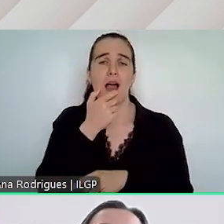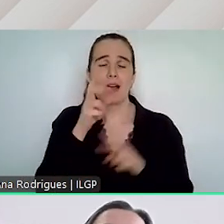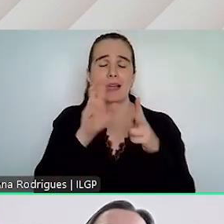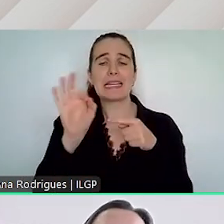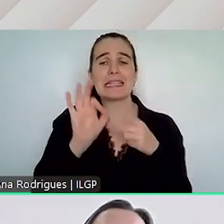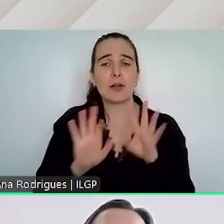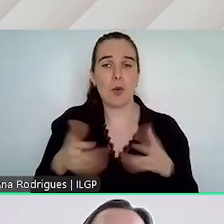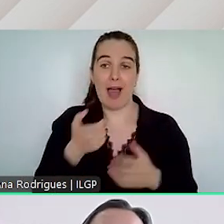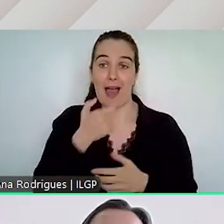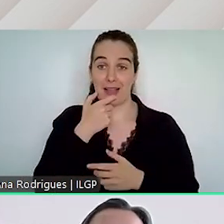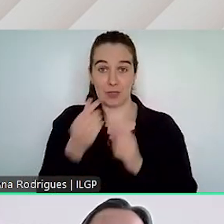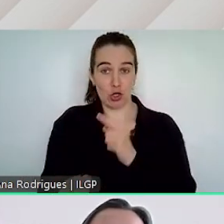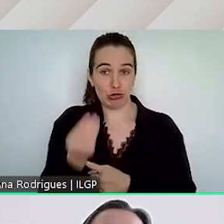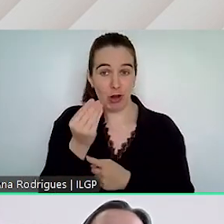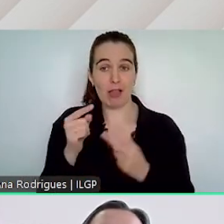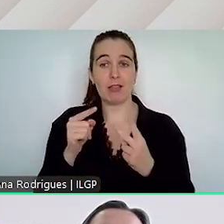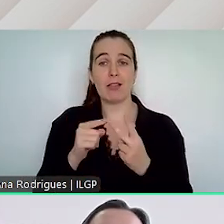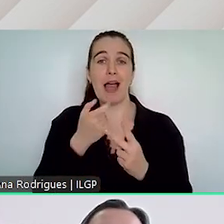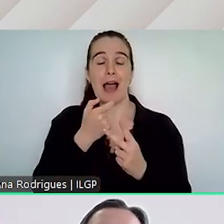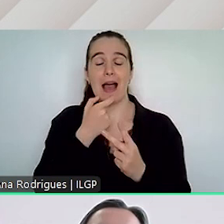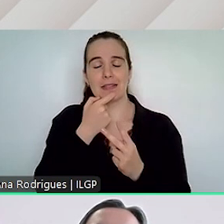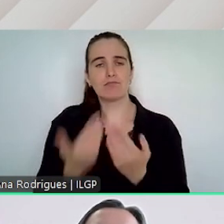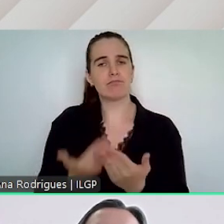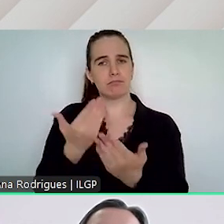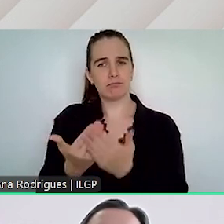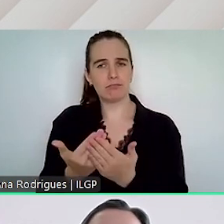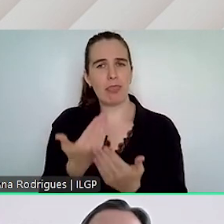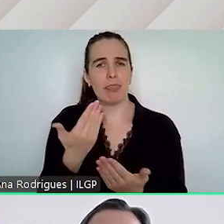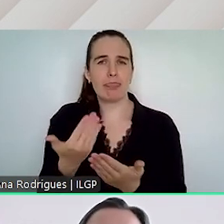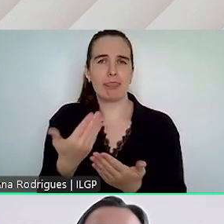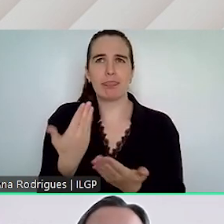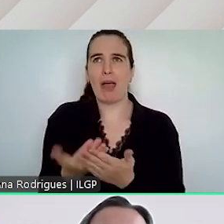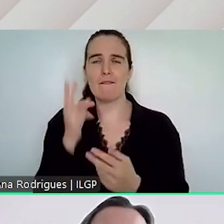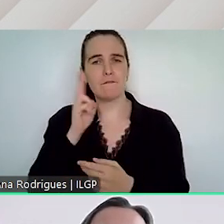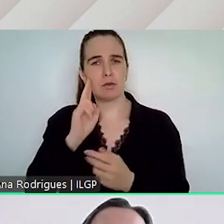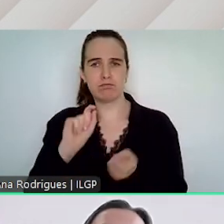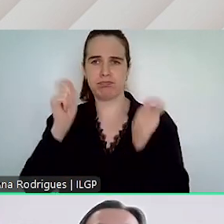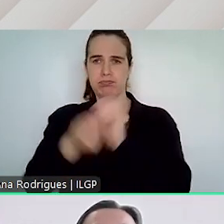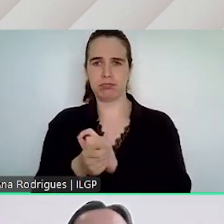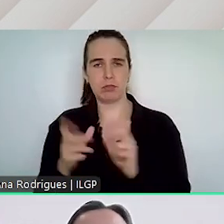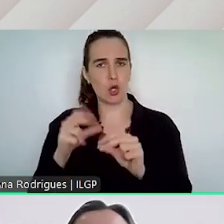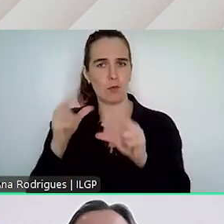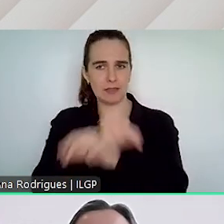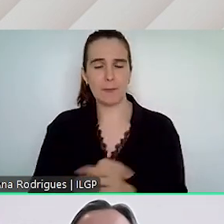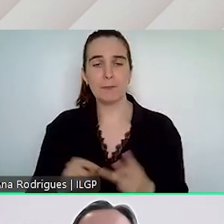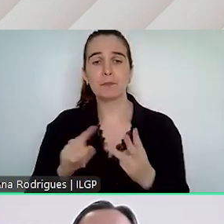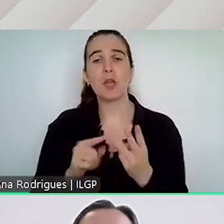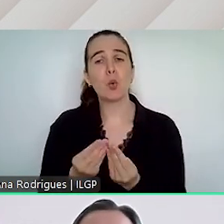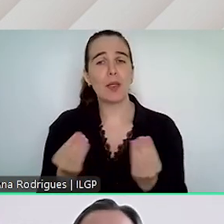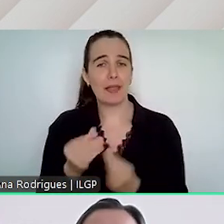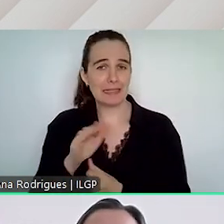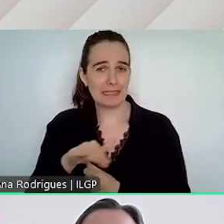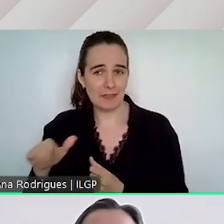o respectivo contributo efetivo para a modernização e inovação na administração pública, a qualidade científica